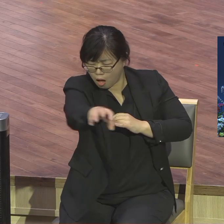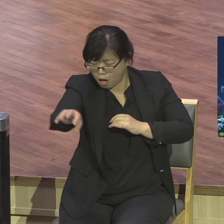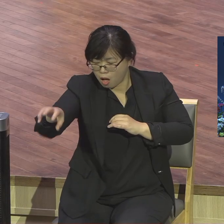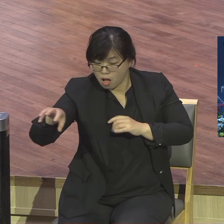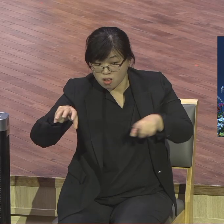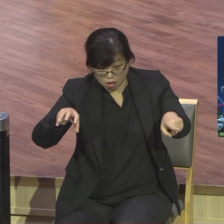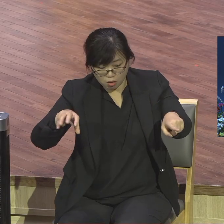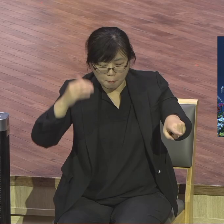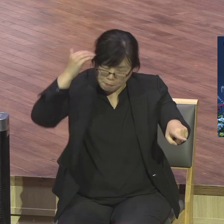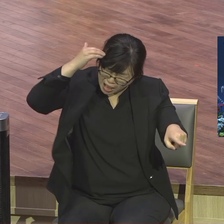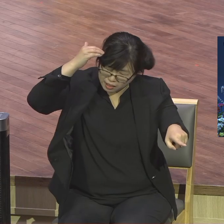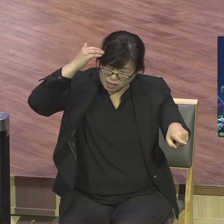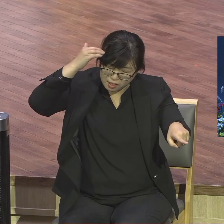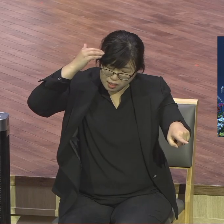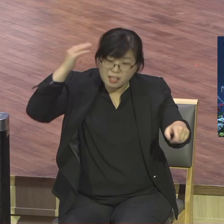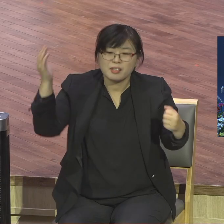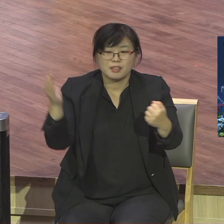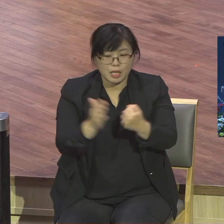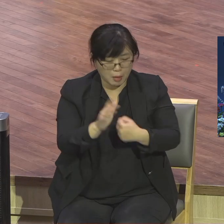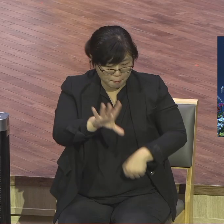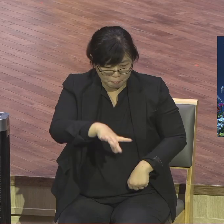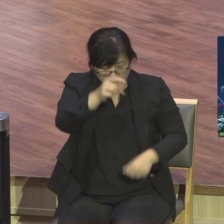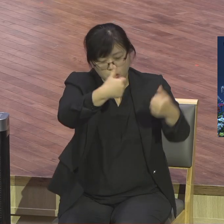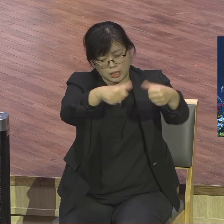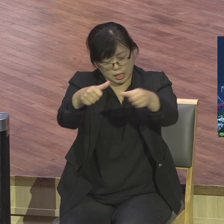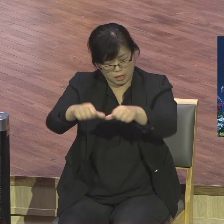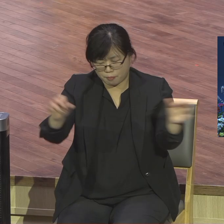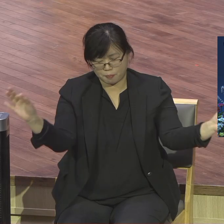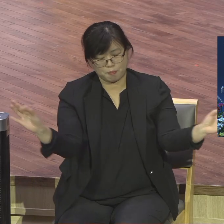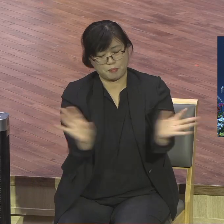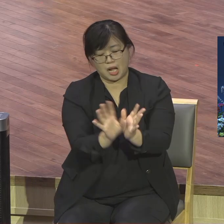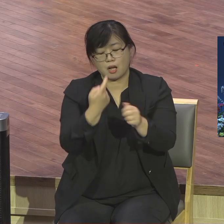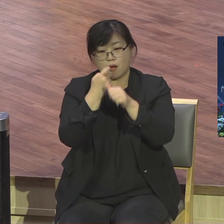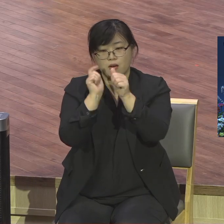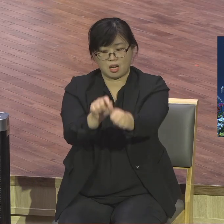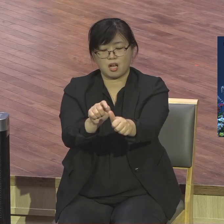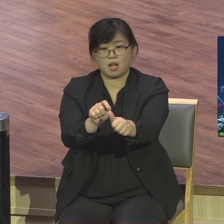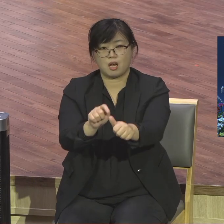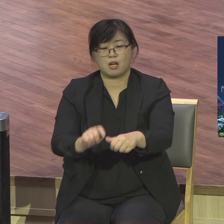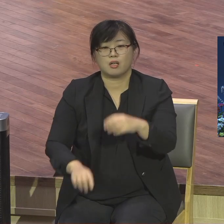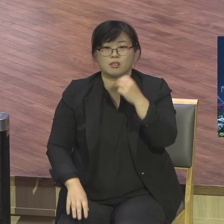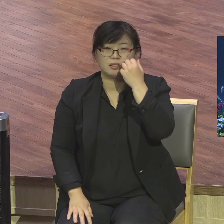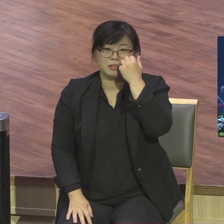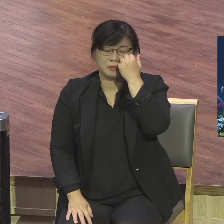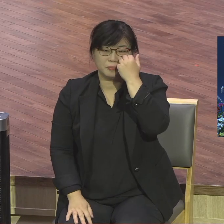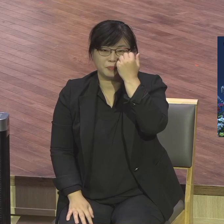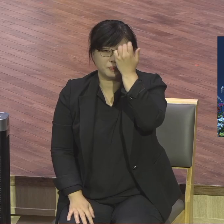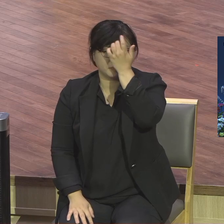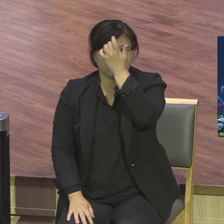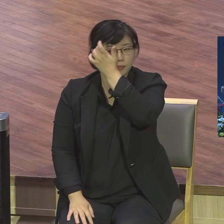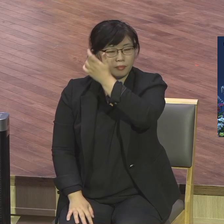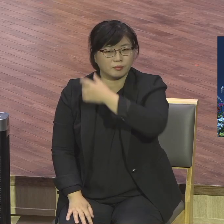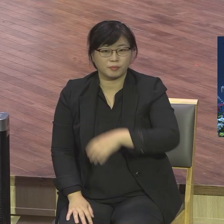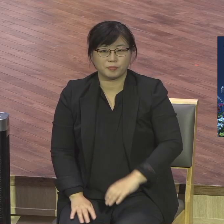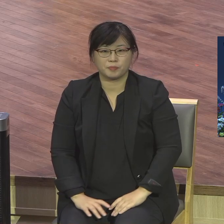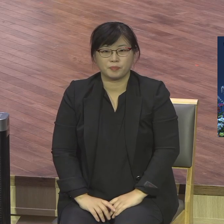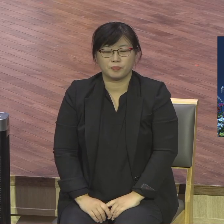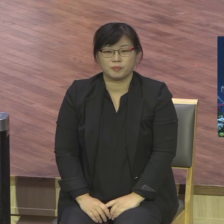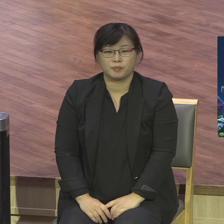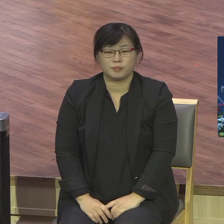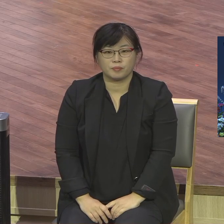문제다. 이스라엘 백성들이 가난한 땅에 들어가면 당면하게 될 가장 큰 문제가 뭐냐.